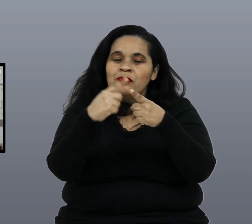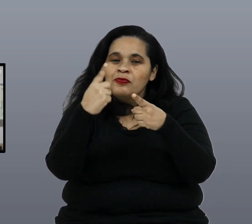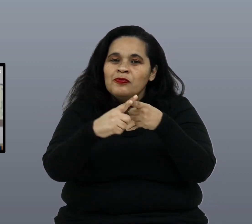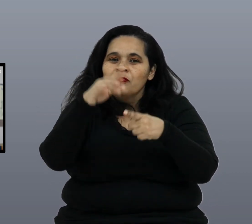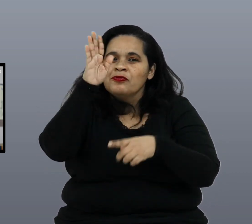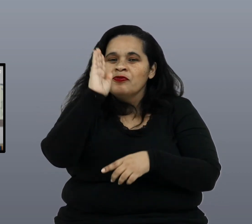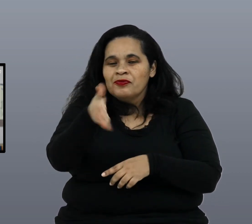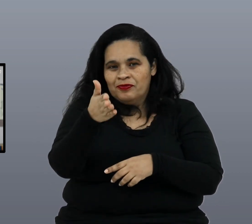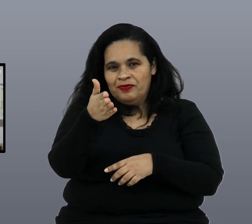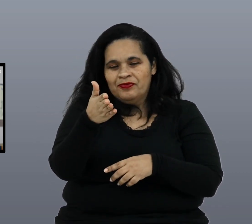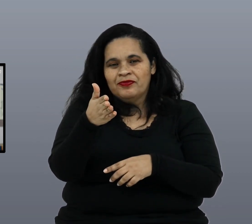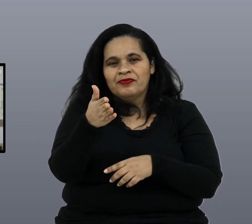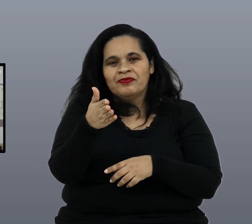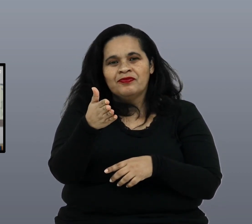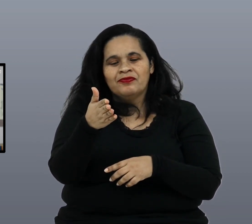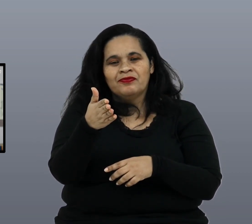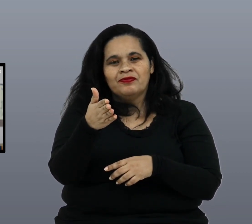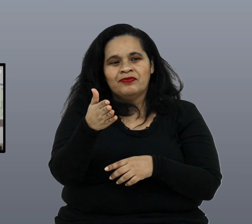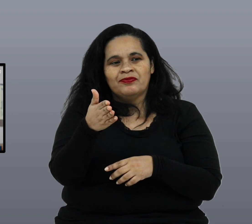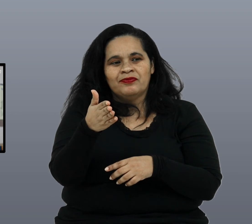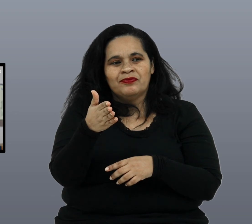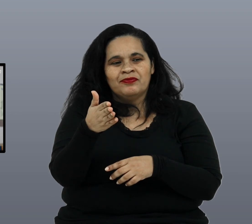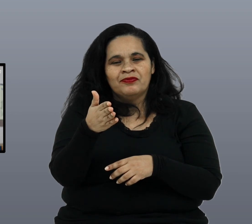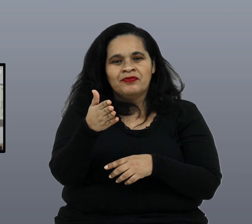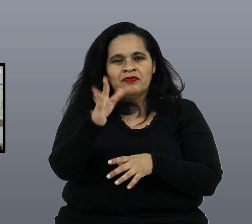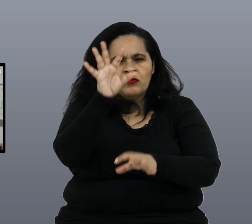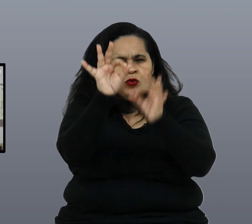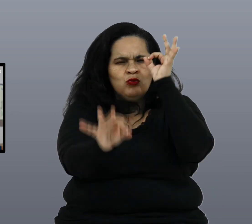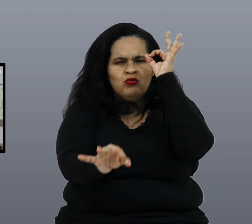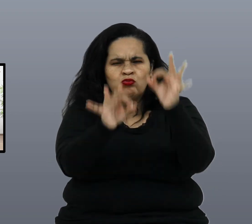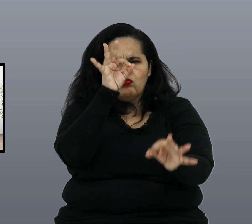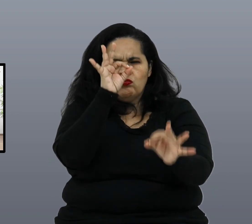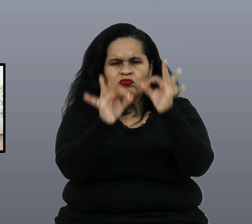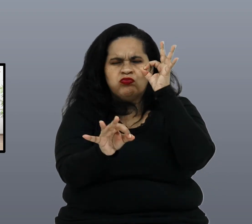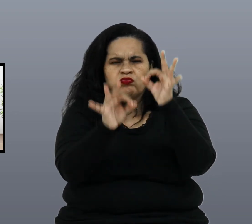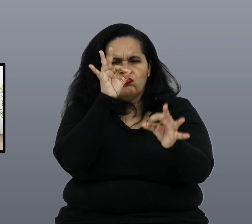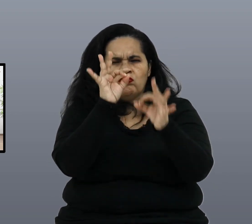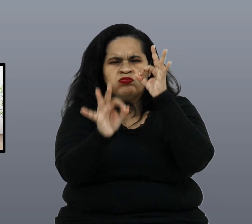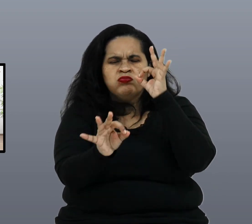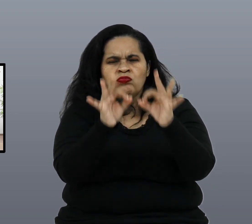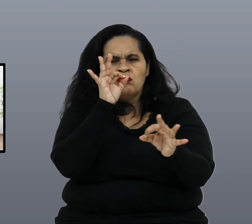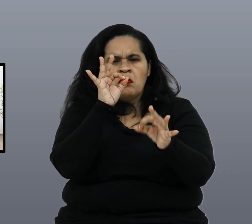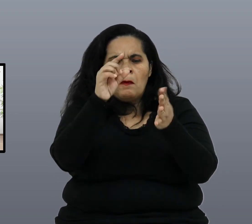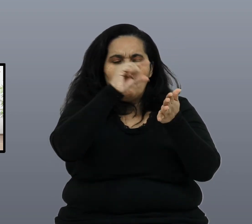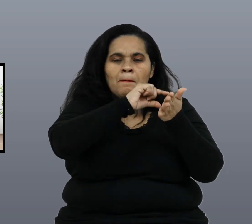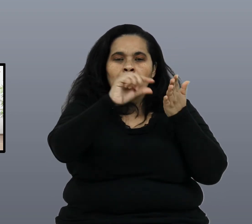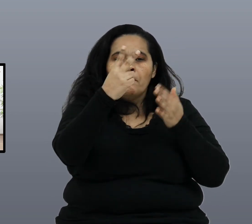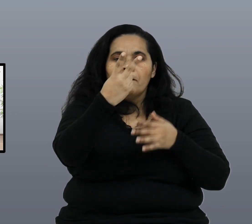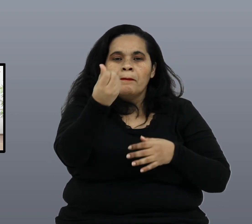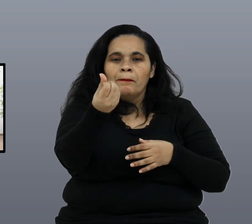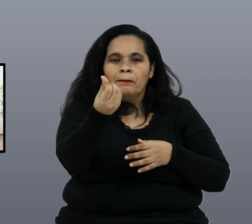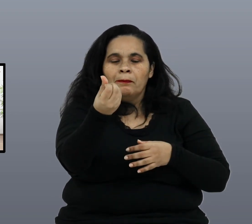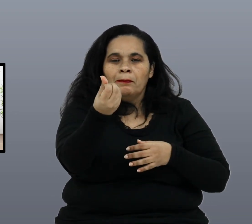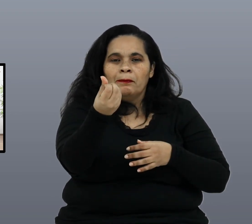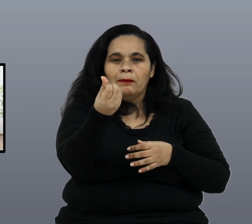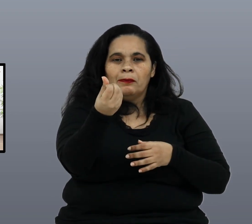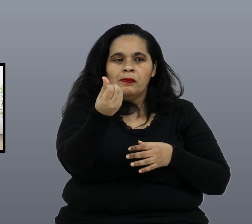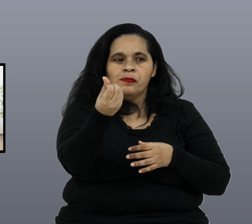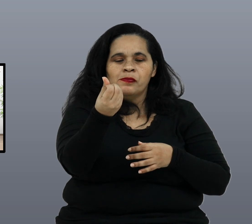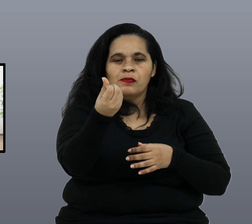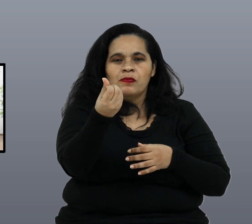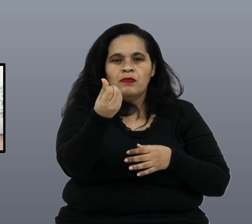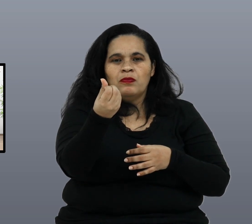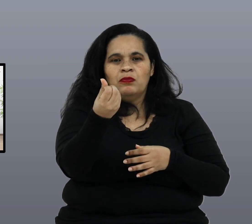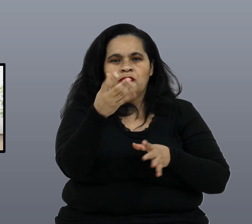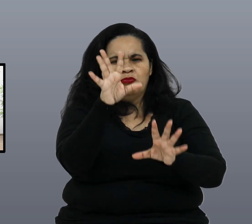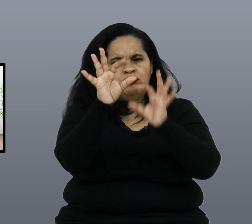a eles, mas o tribunal que o julgava, versículo 26, né? O